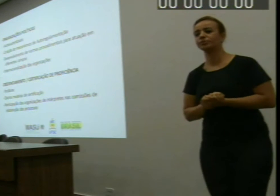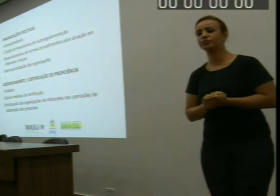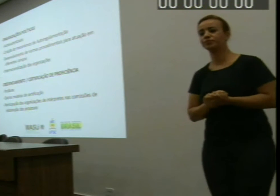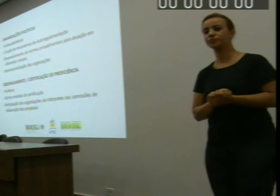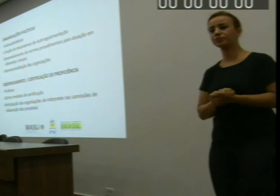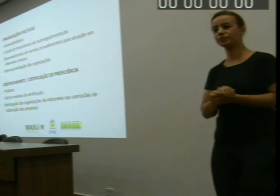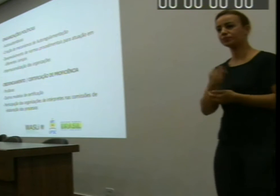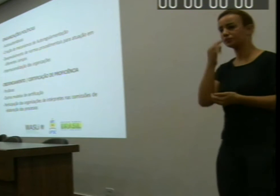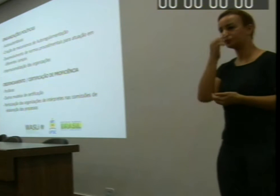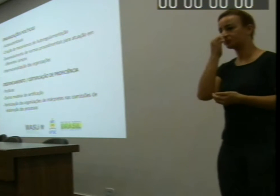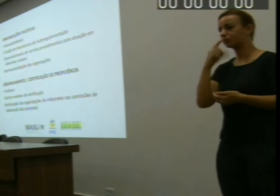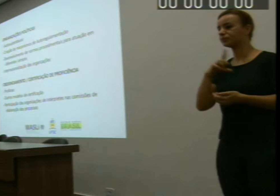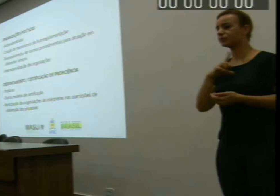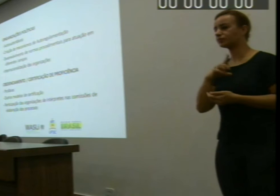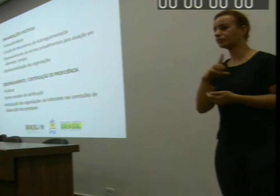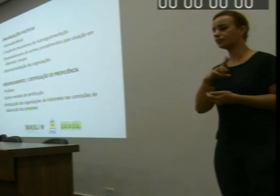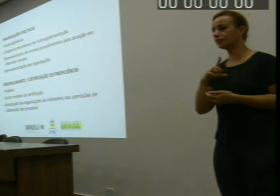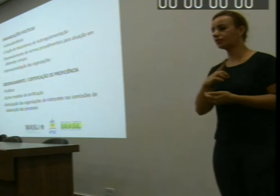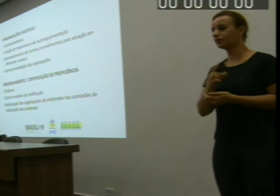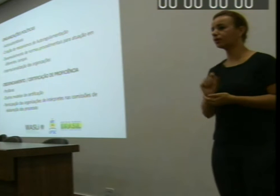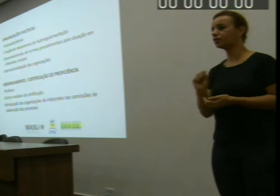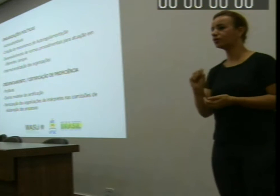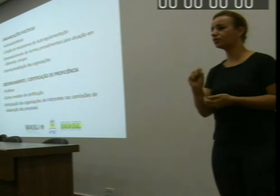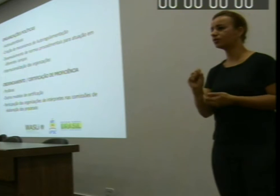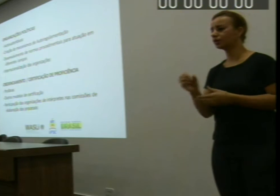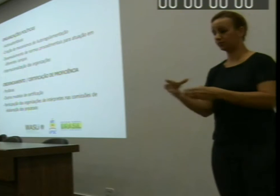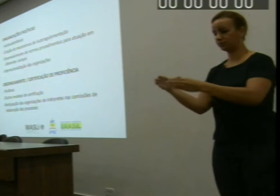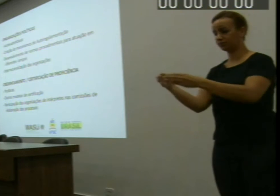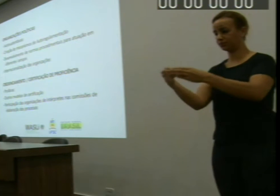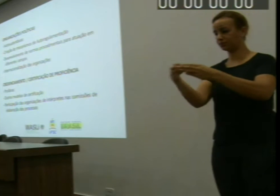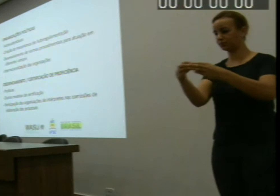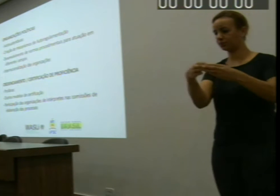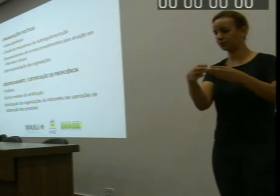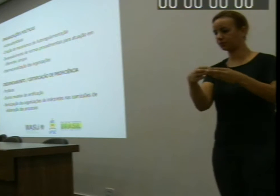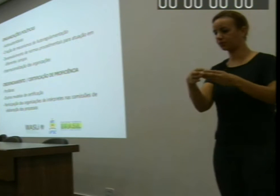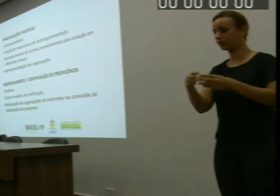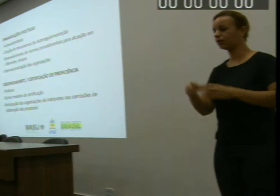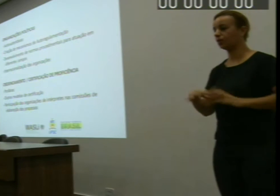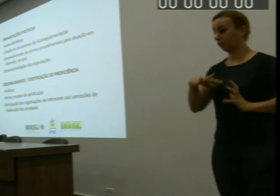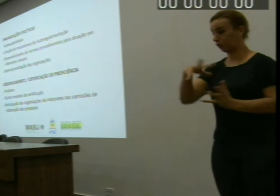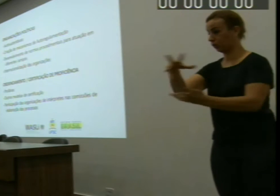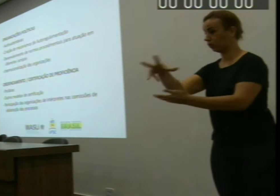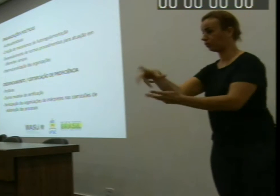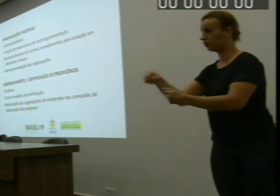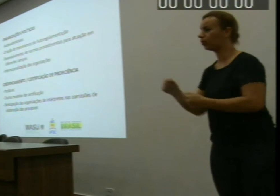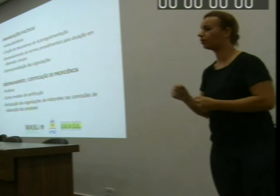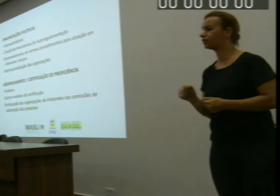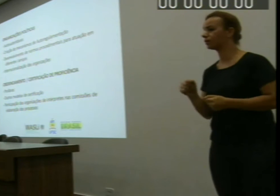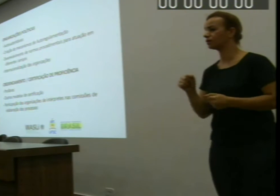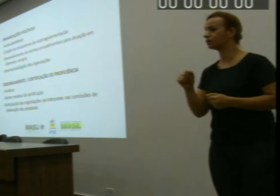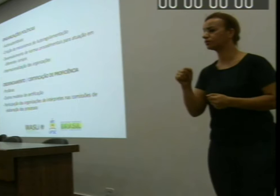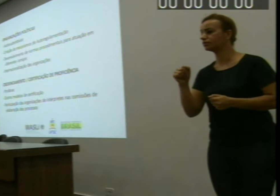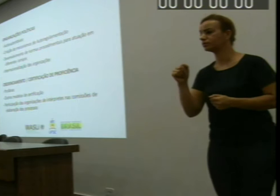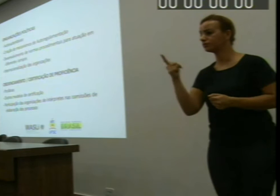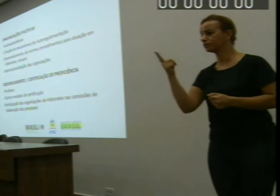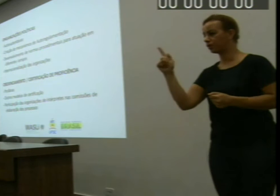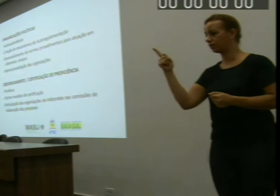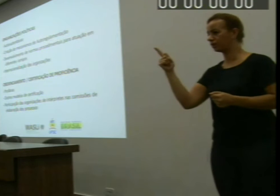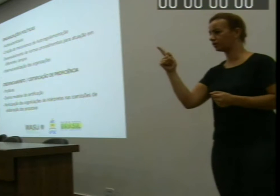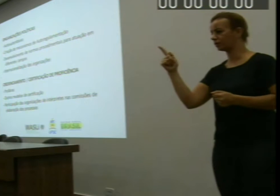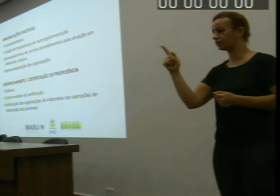organizações também né então hoje as organizações a gente não a gente vive num mundo globalizado a gente vive num num num mundo